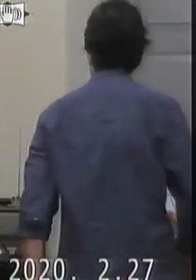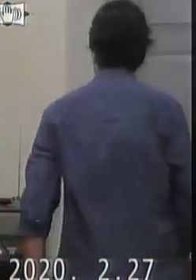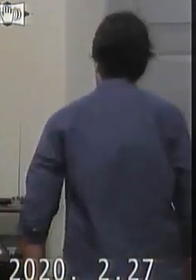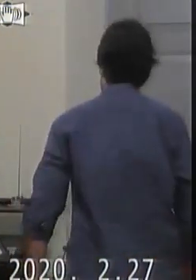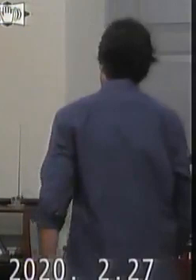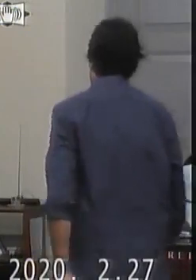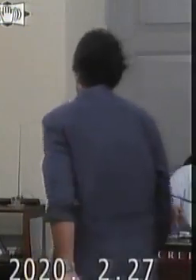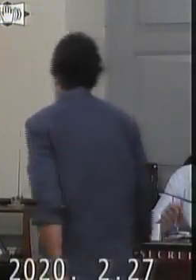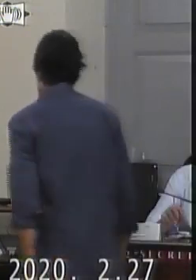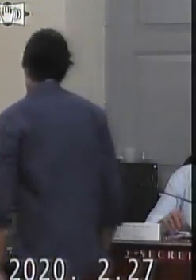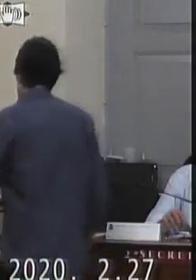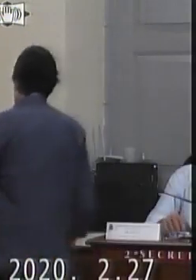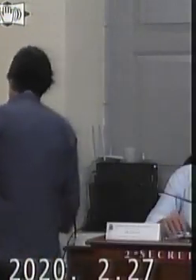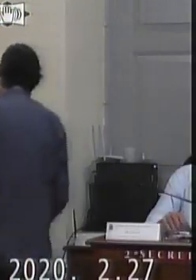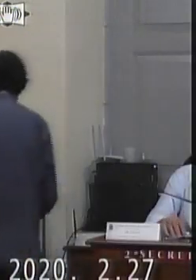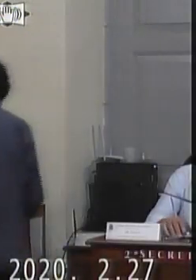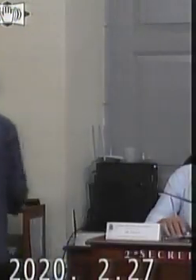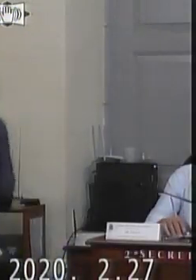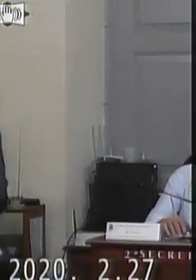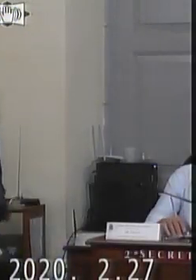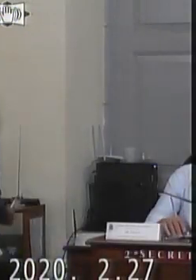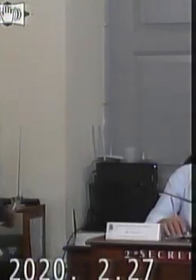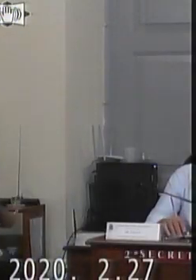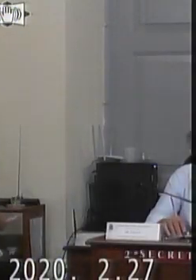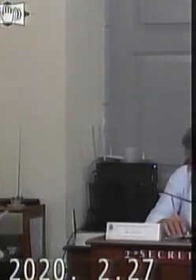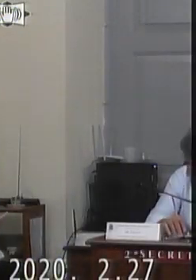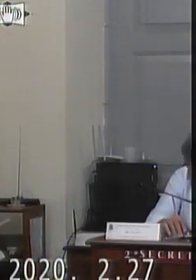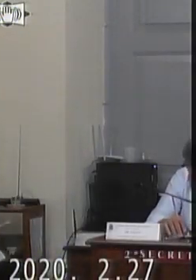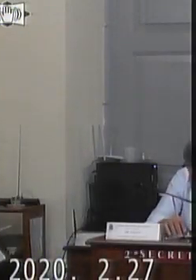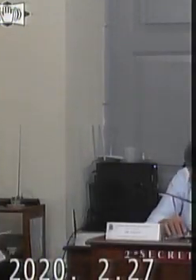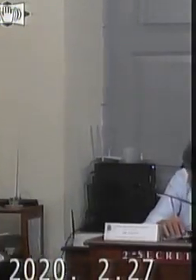apontando para quem faz ou quem deixa de fazer. Obrigado.